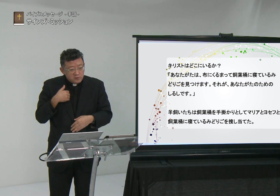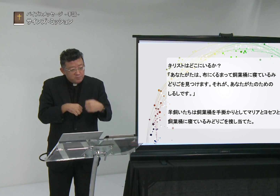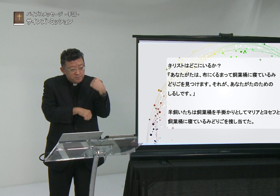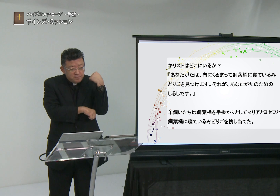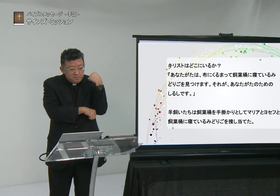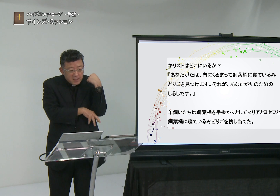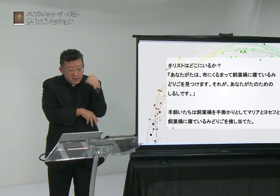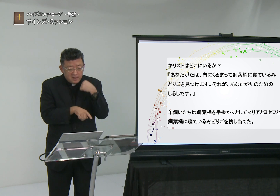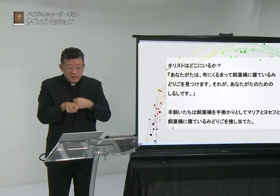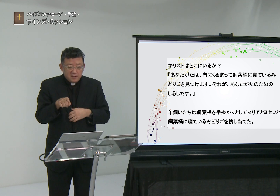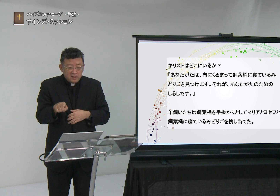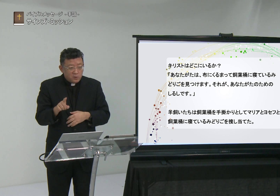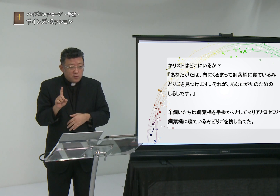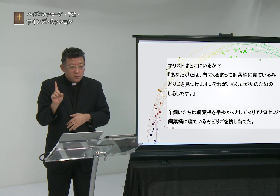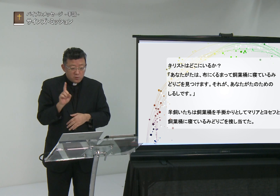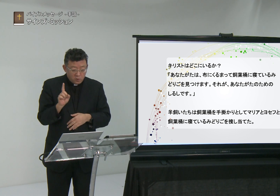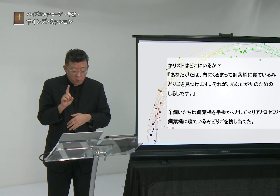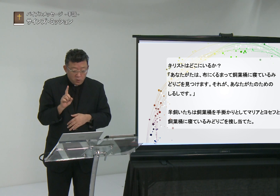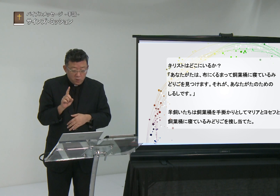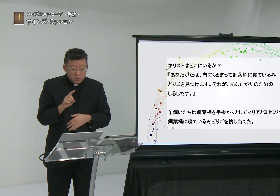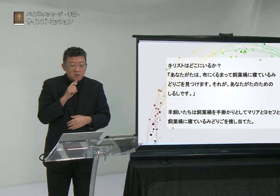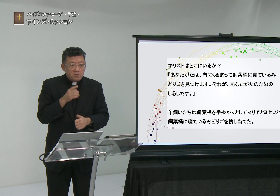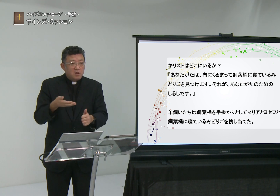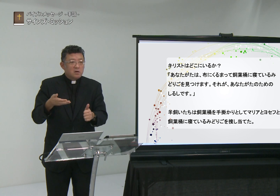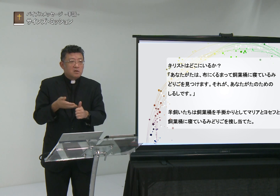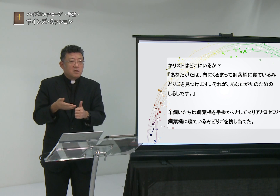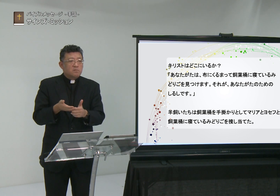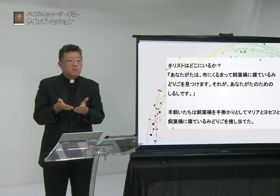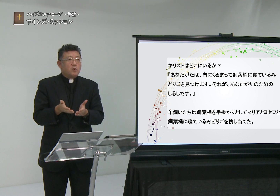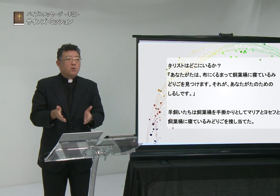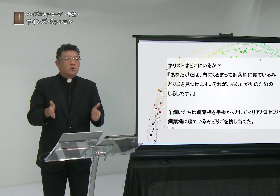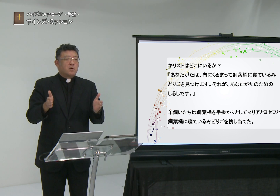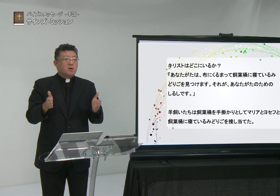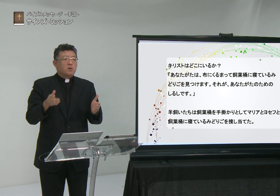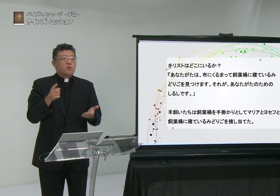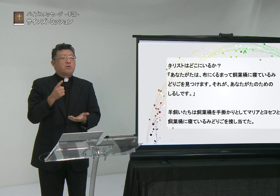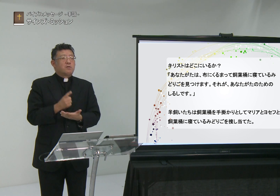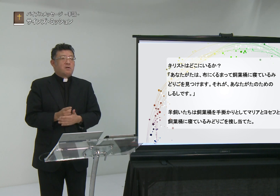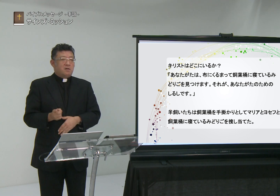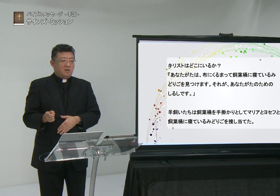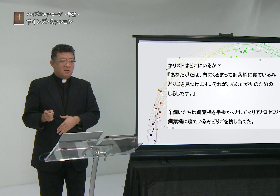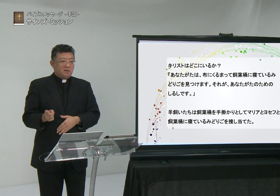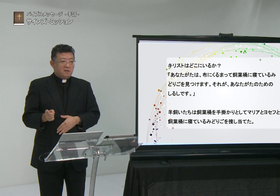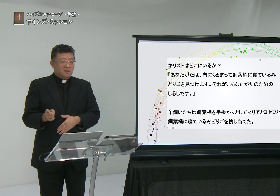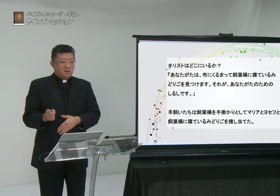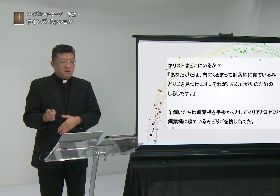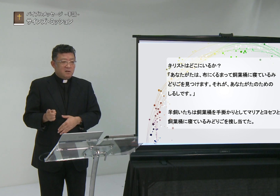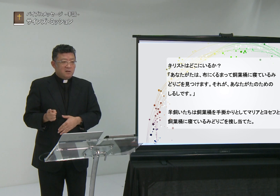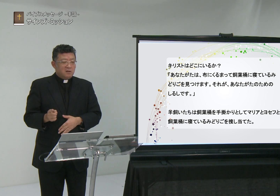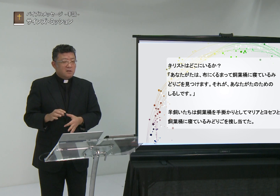探すことができる手がかりはというと飼い葉桶だけです